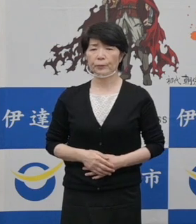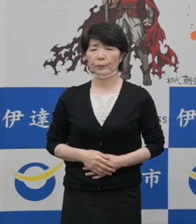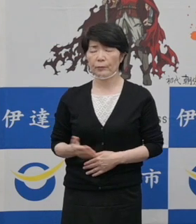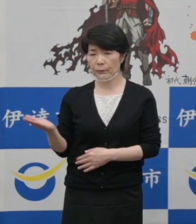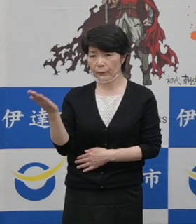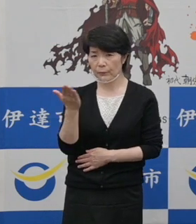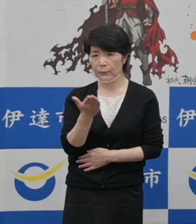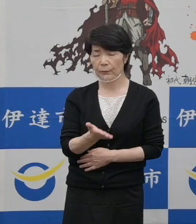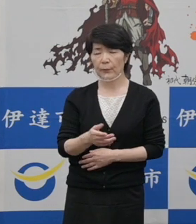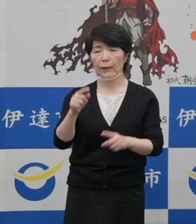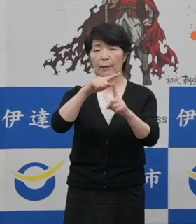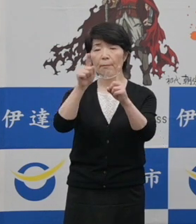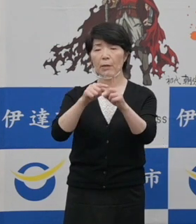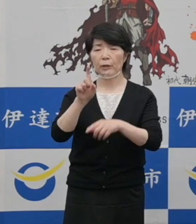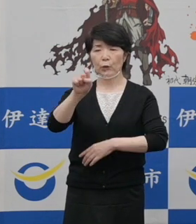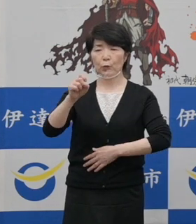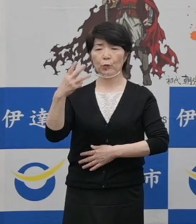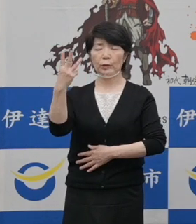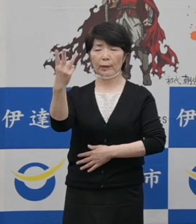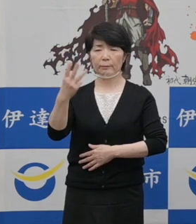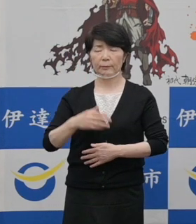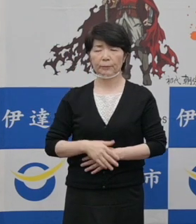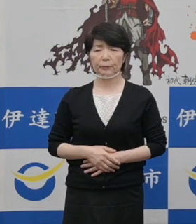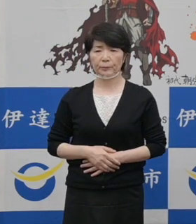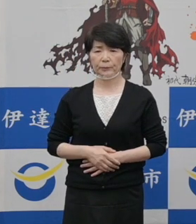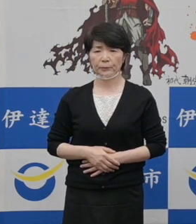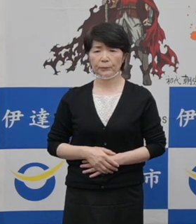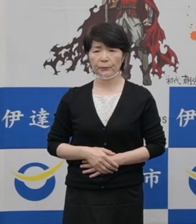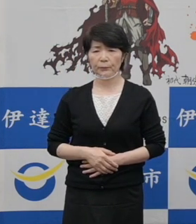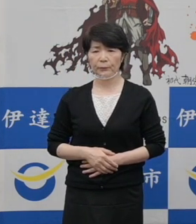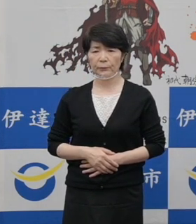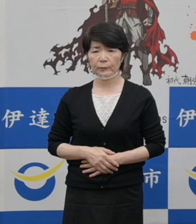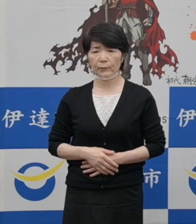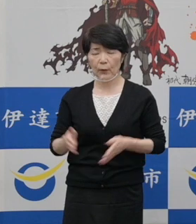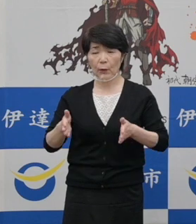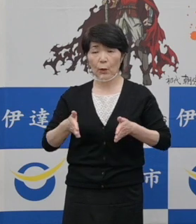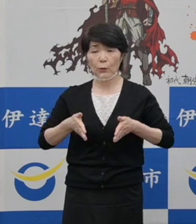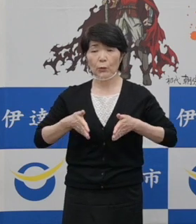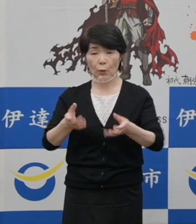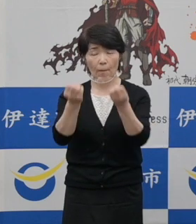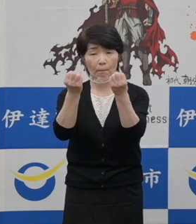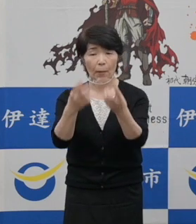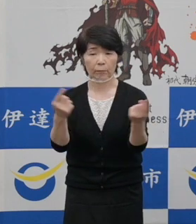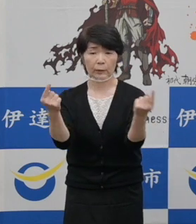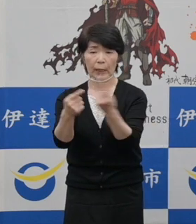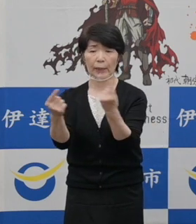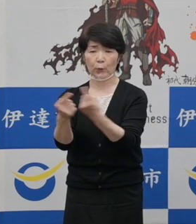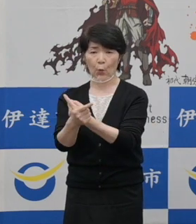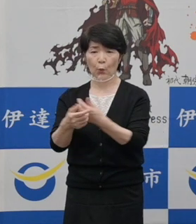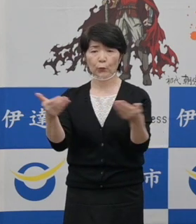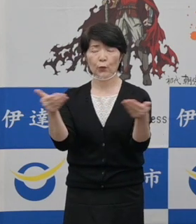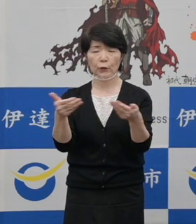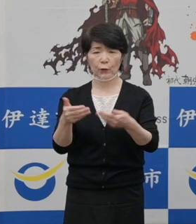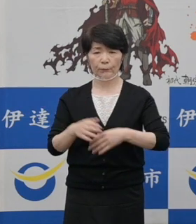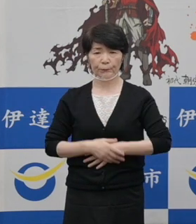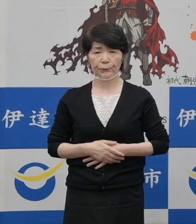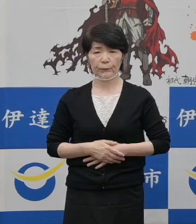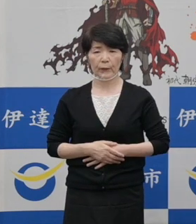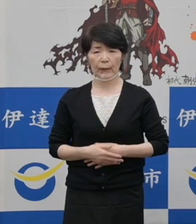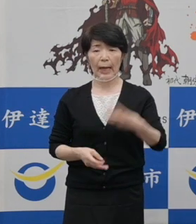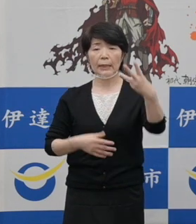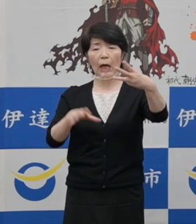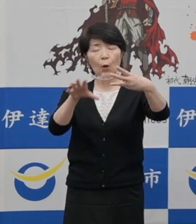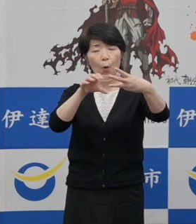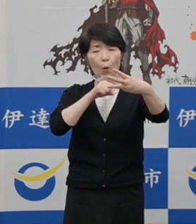続きまして13ページでございます。道路新設改良事業であります。3